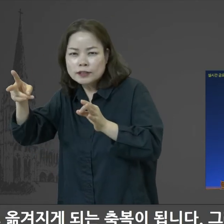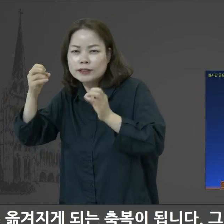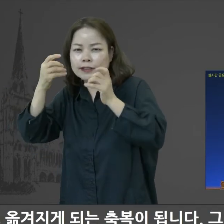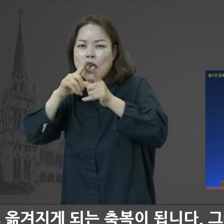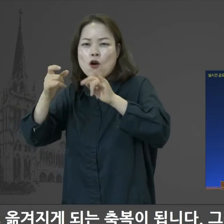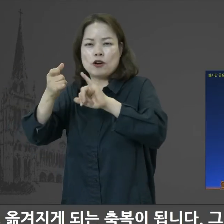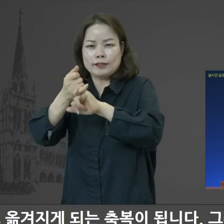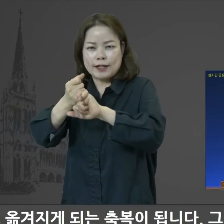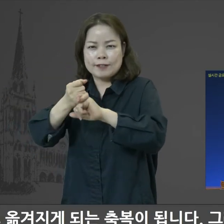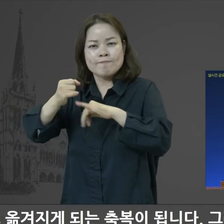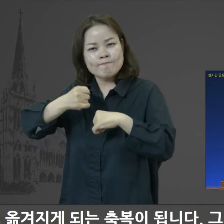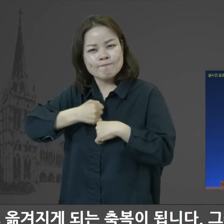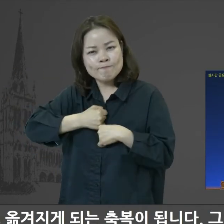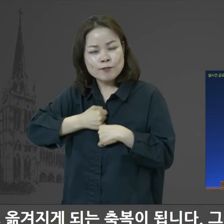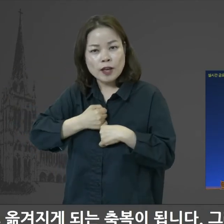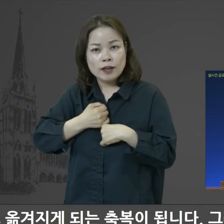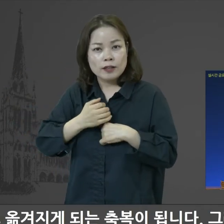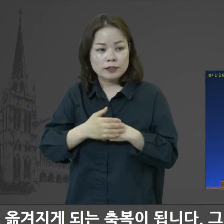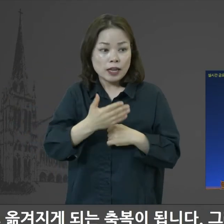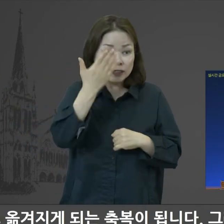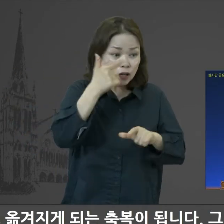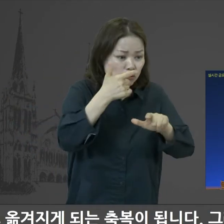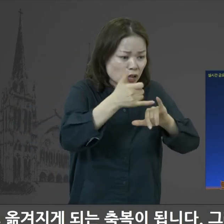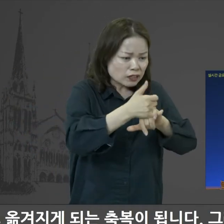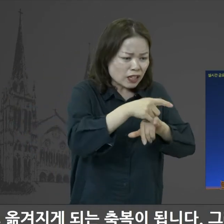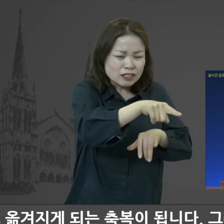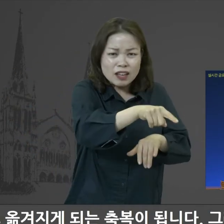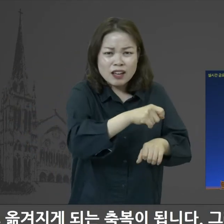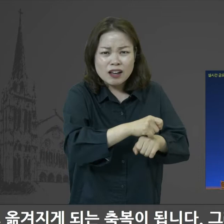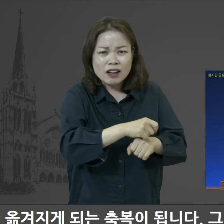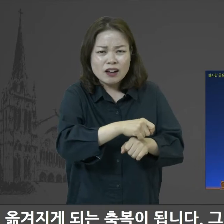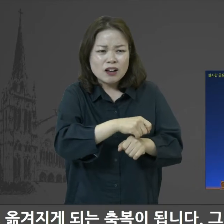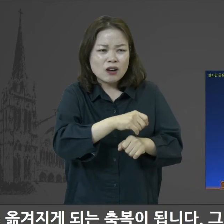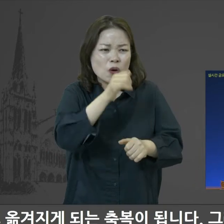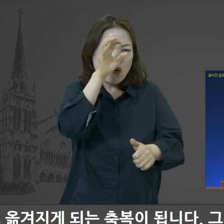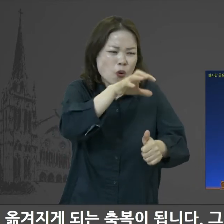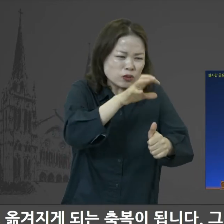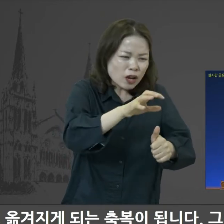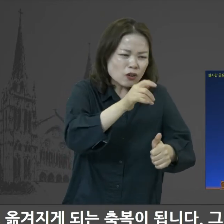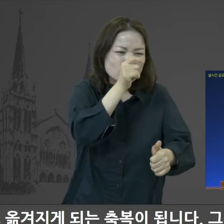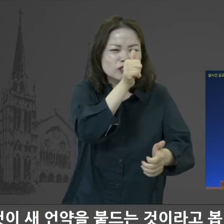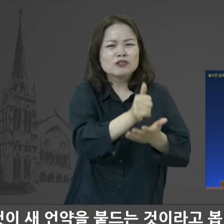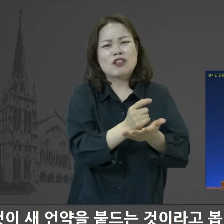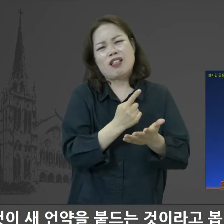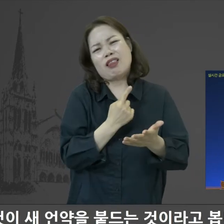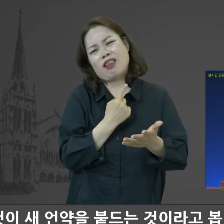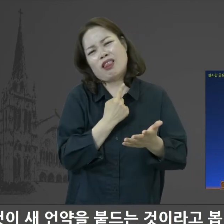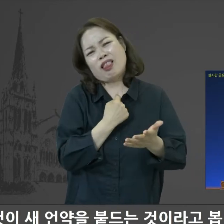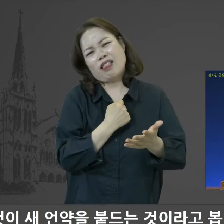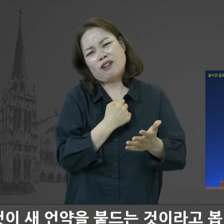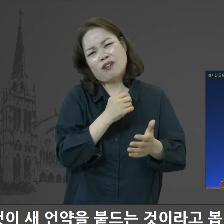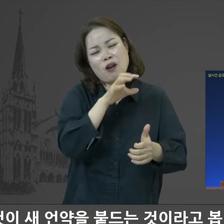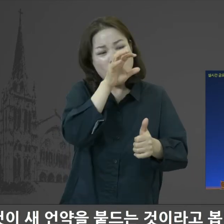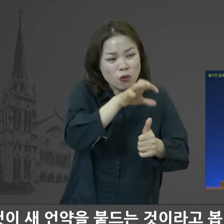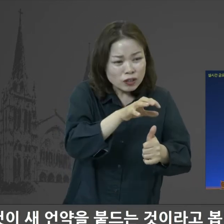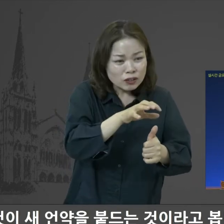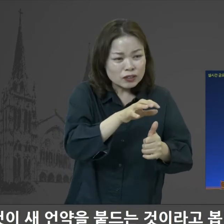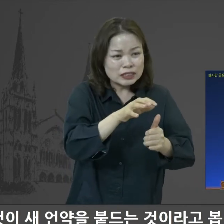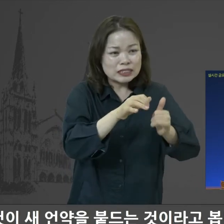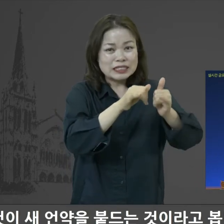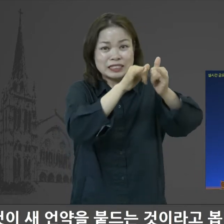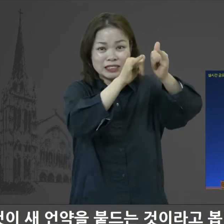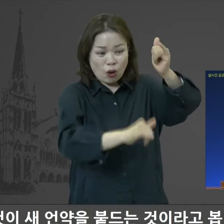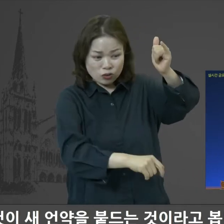이스라엘 백성들이 얼마나 하나님 앞에 혼나고 또 죄짓고 혼나고 또 죄짓고, 이 이스라엘 역사잖아요.